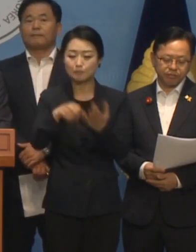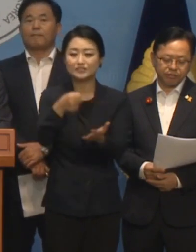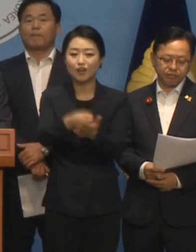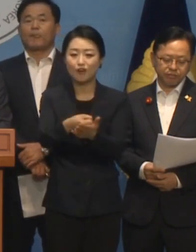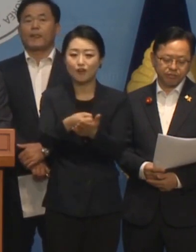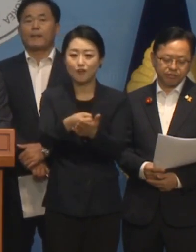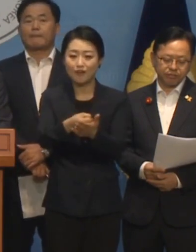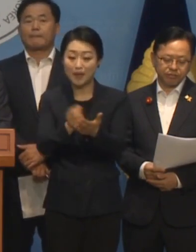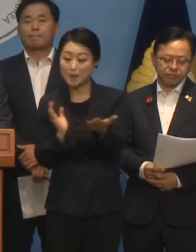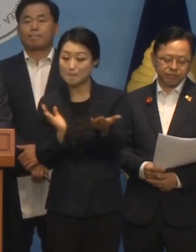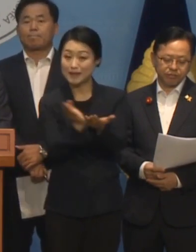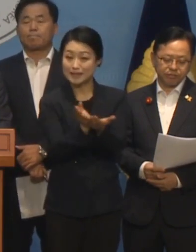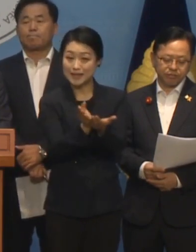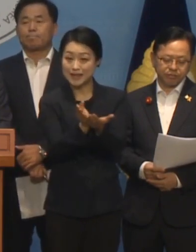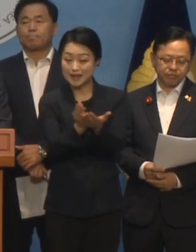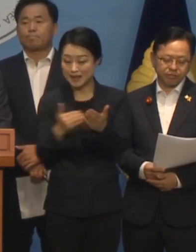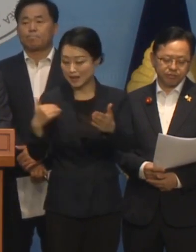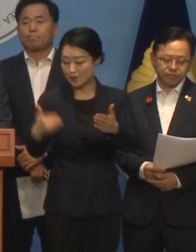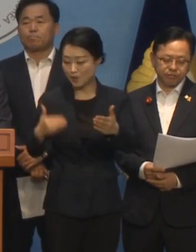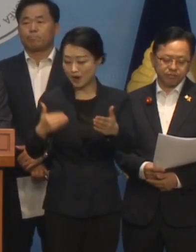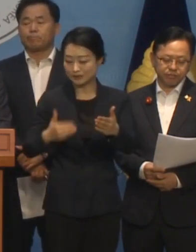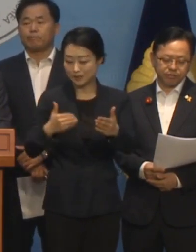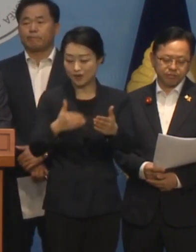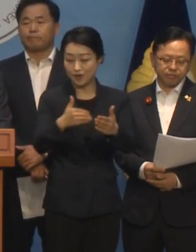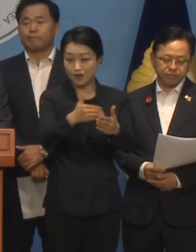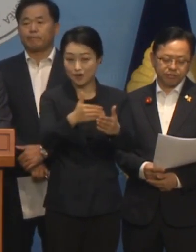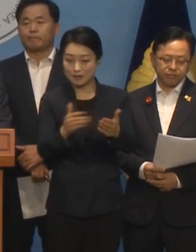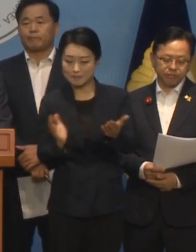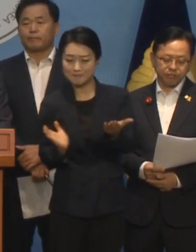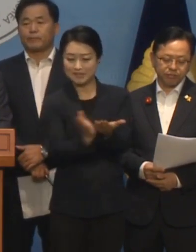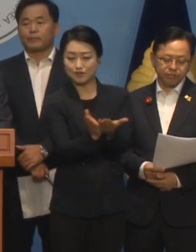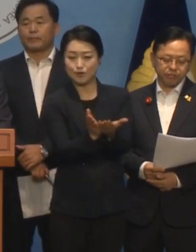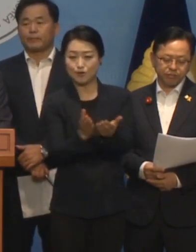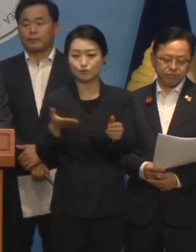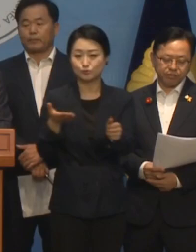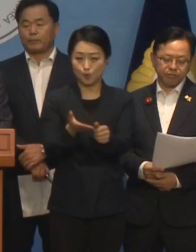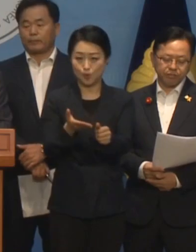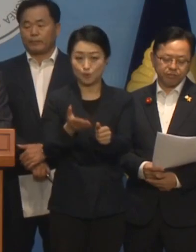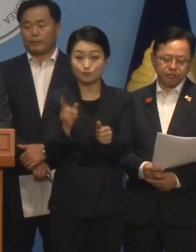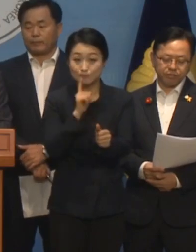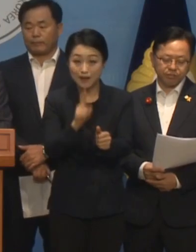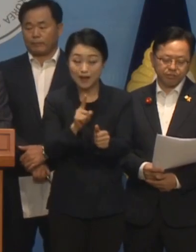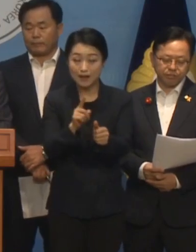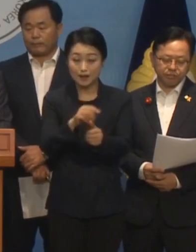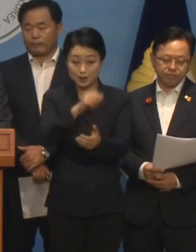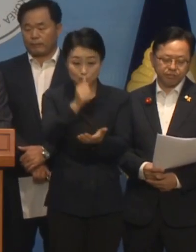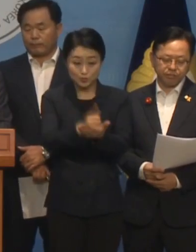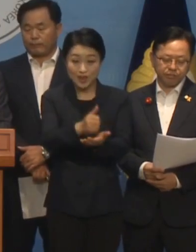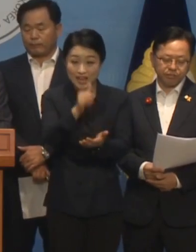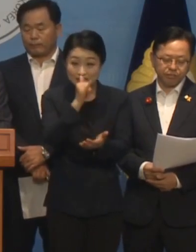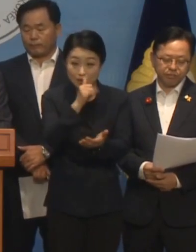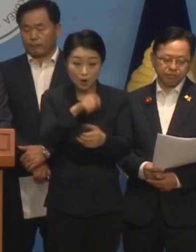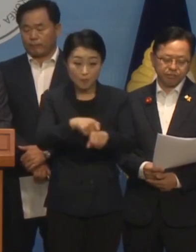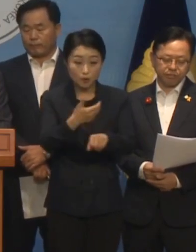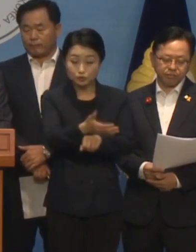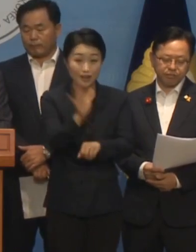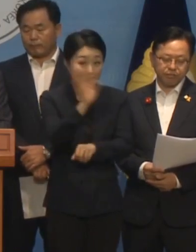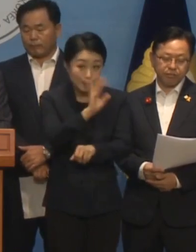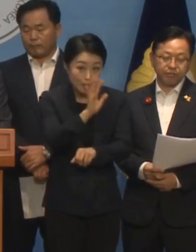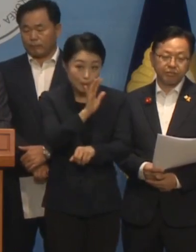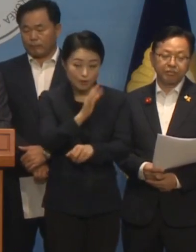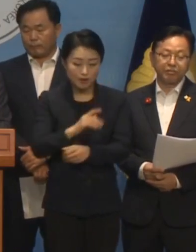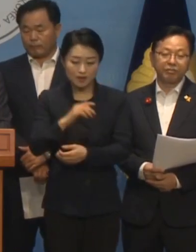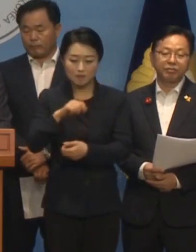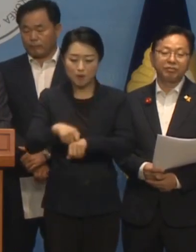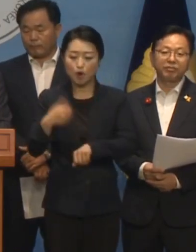그 답에 맞춰 과정을 짜맞추는 방식입니다. 한마디로 죄가 있어 벌 주자는 수사가 아니라 벌을